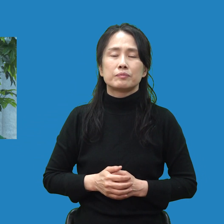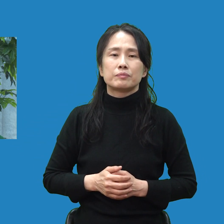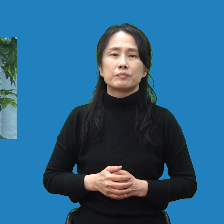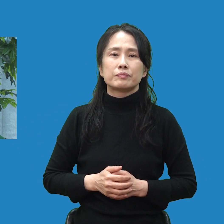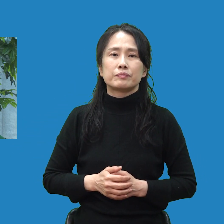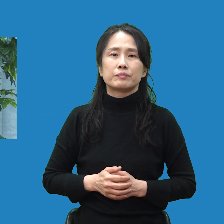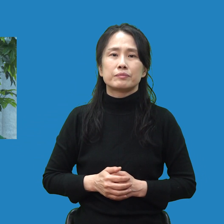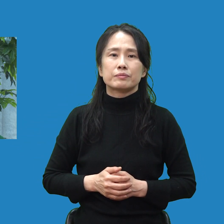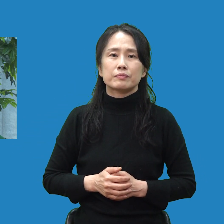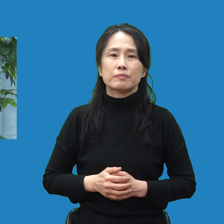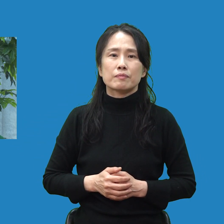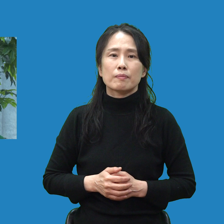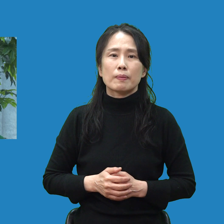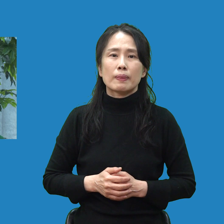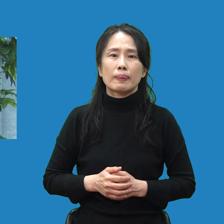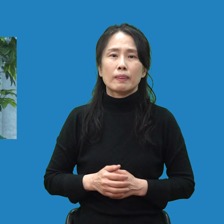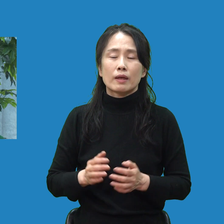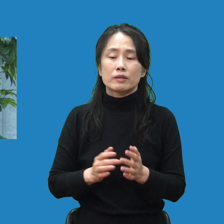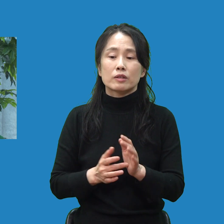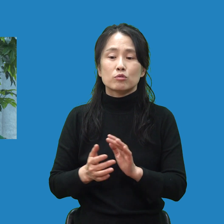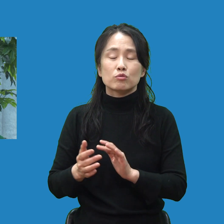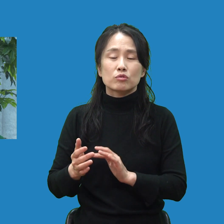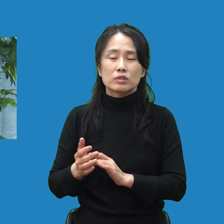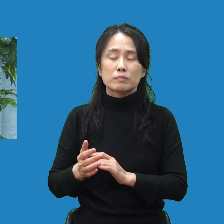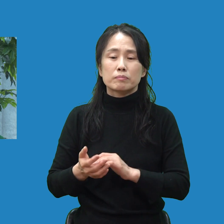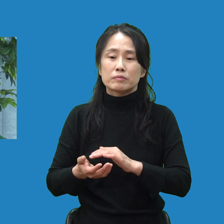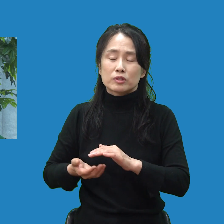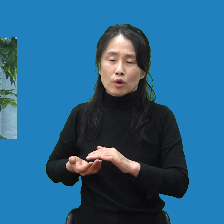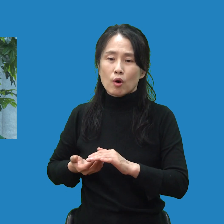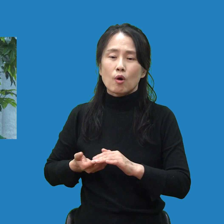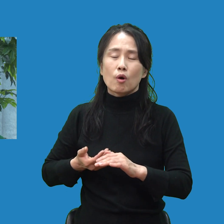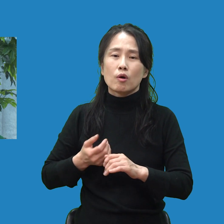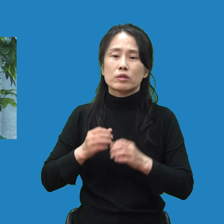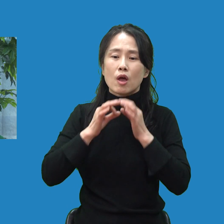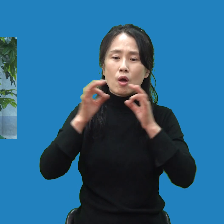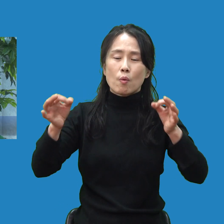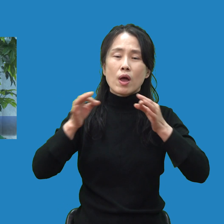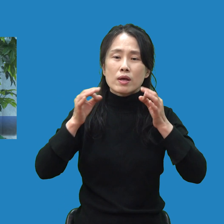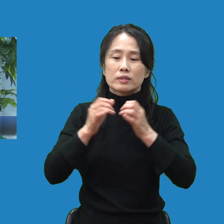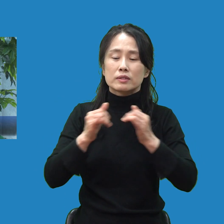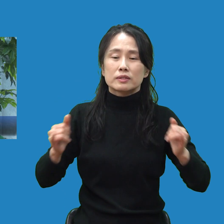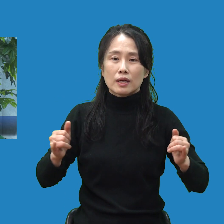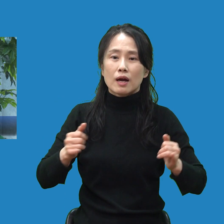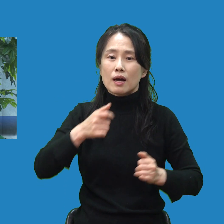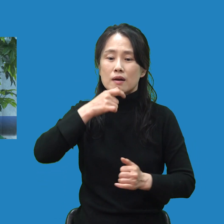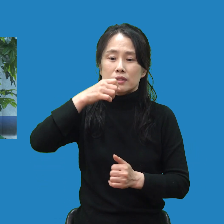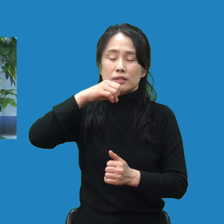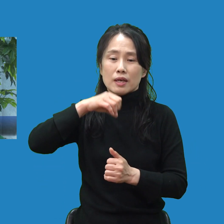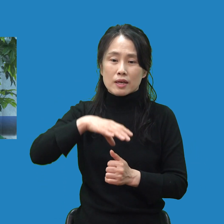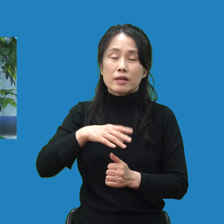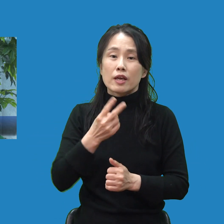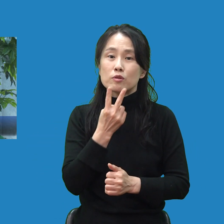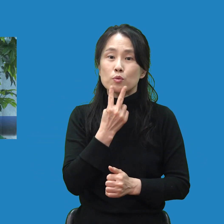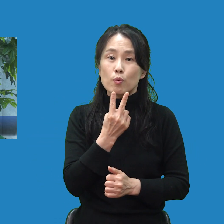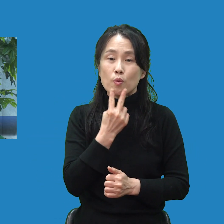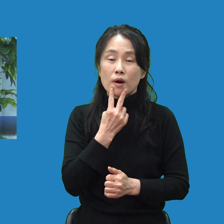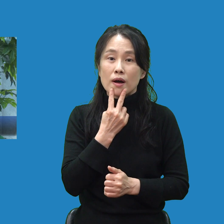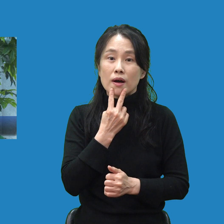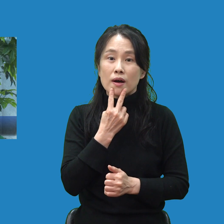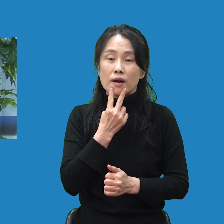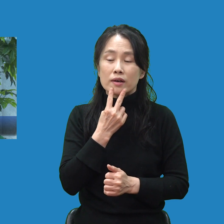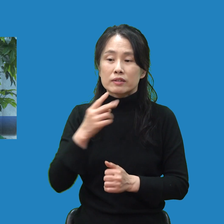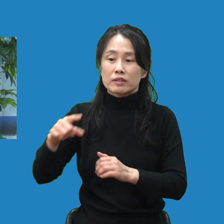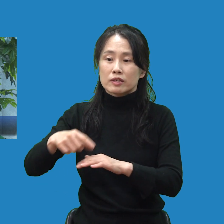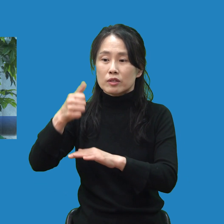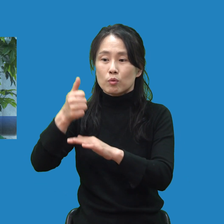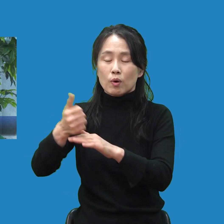예수님 앞서 유대 광야에서 외친 자의 소리였던 세례 요한이 헤롯 안티파스의 손에